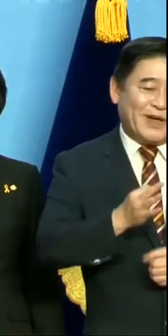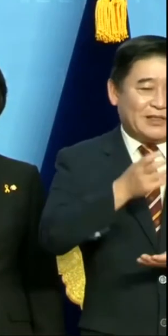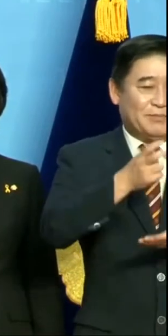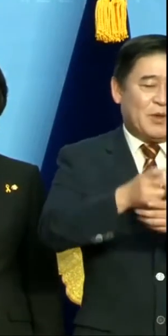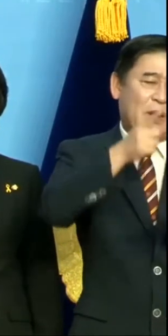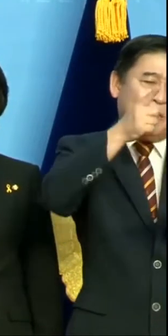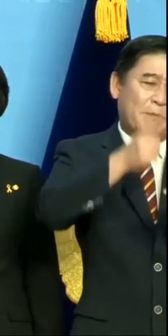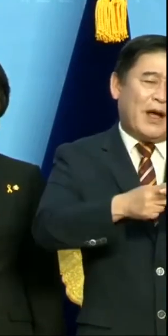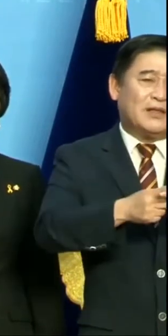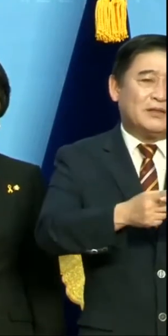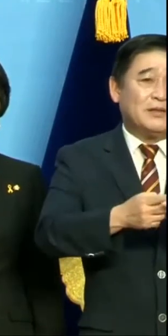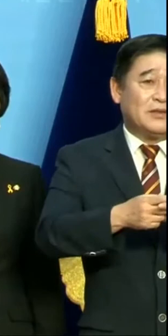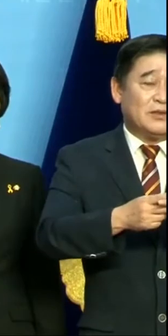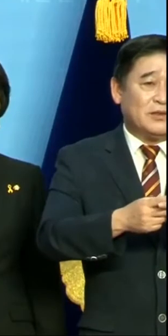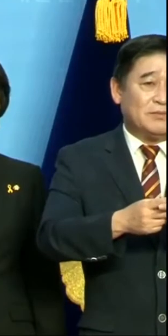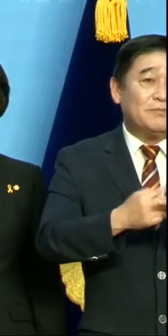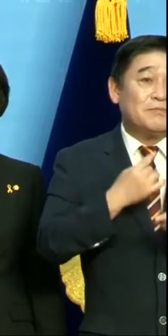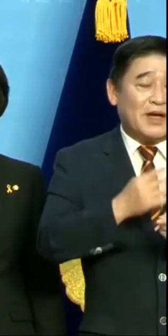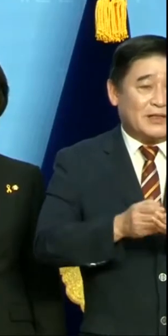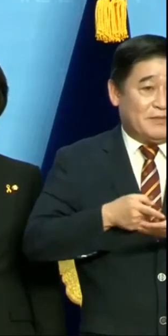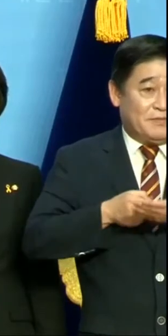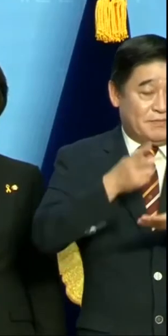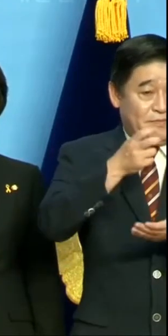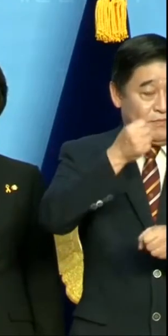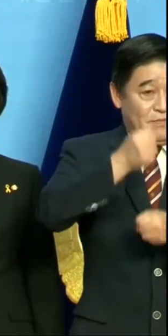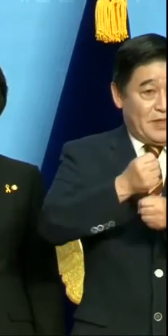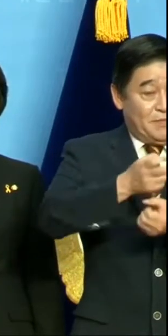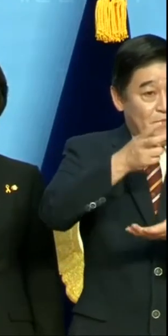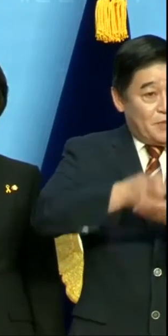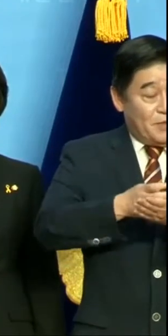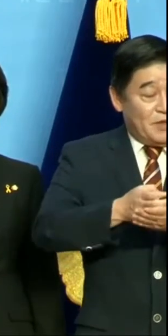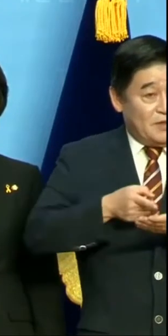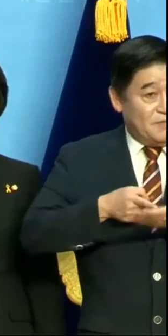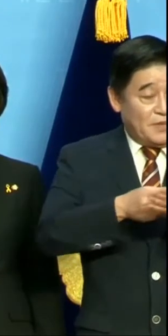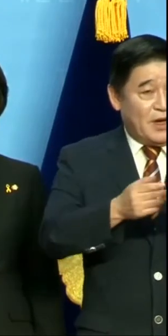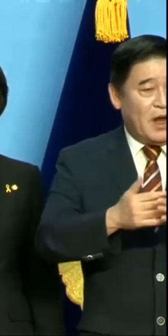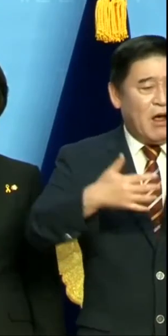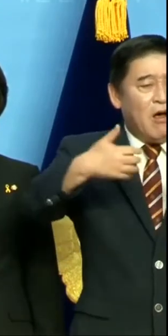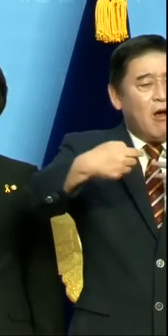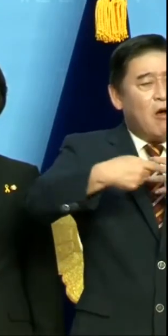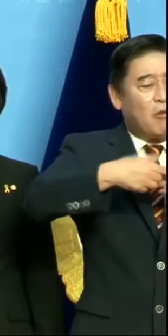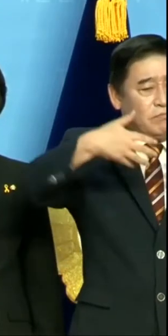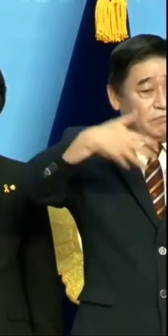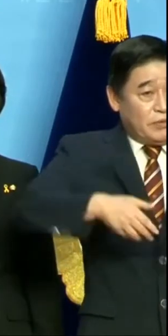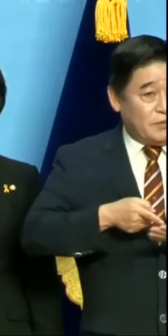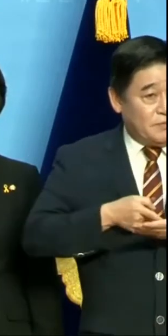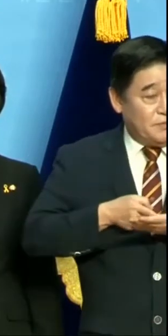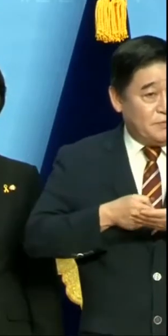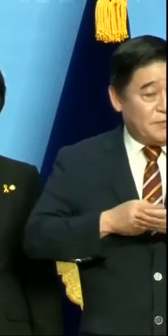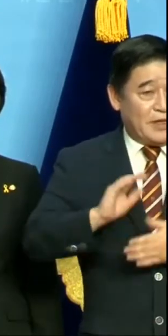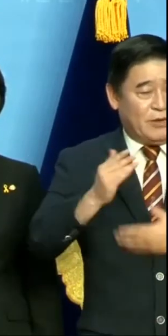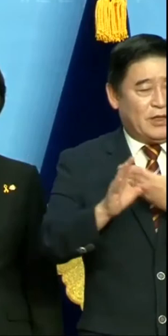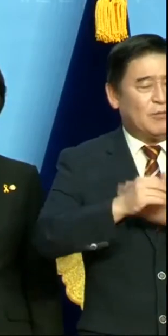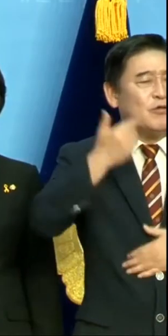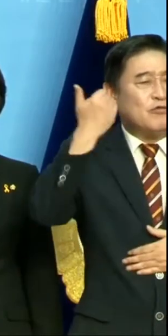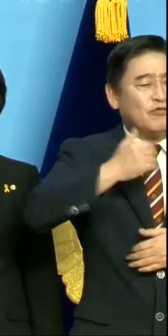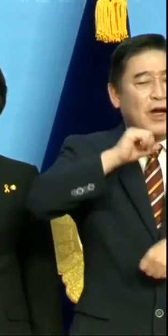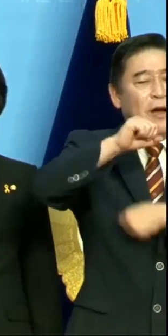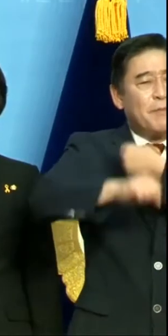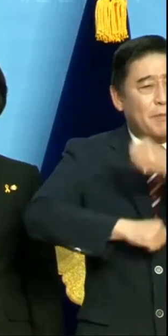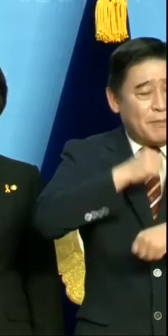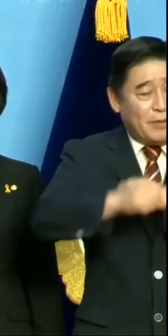법 이라는 평가를 받아왔습니다 형식적인 등록 엄만 갖추면 누구나 어디에서나